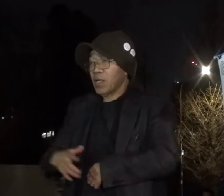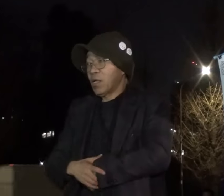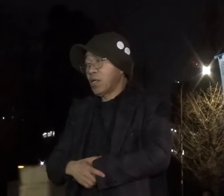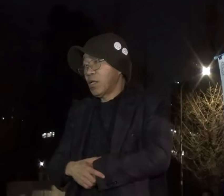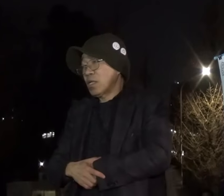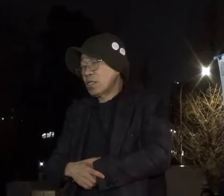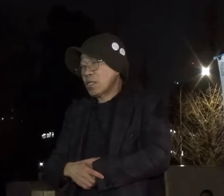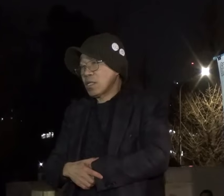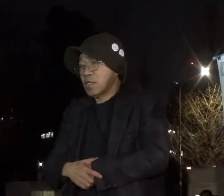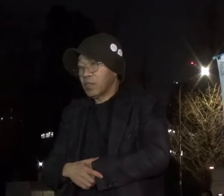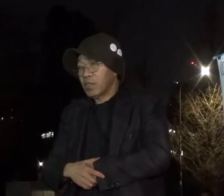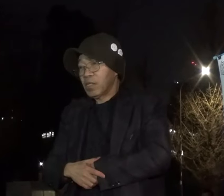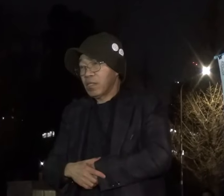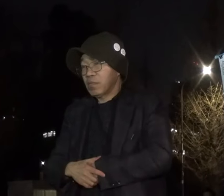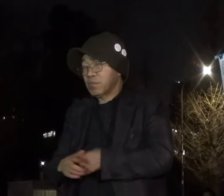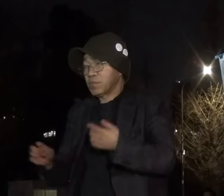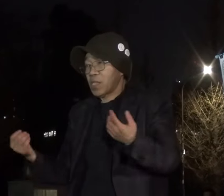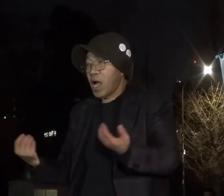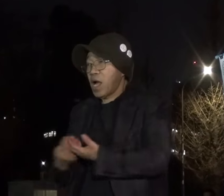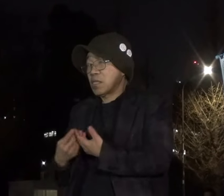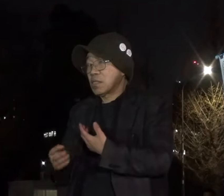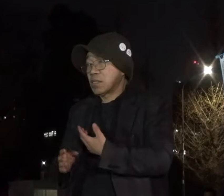響くぞっていうような気持ちですね。